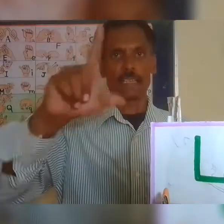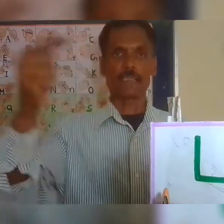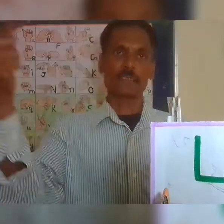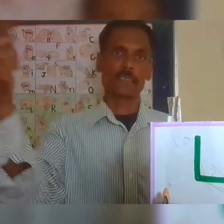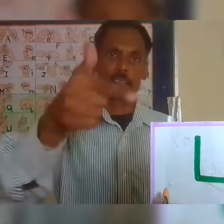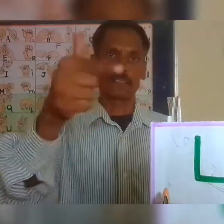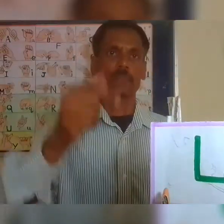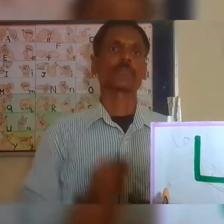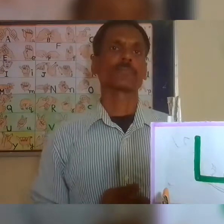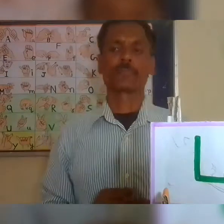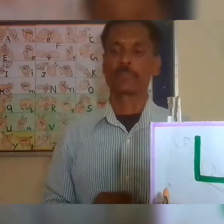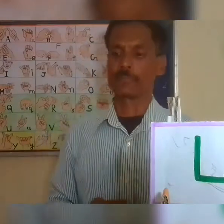एल्फावेट एल